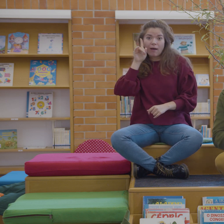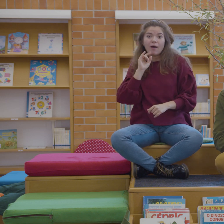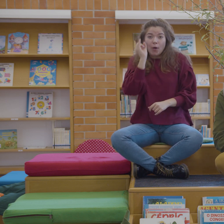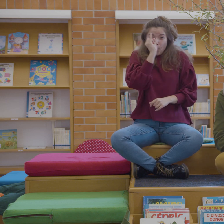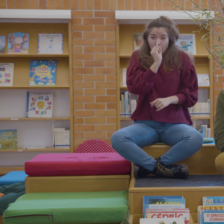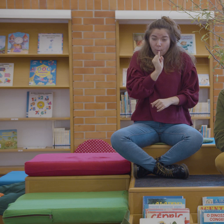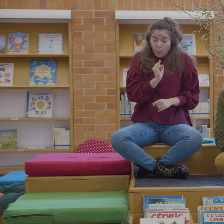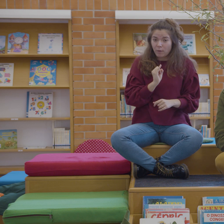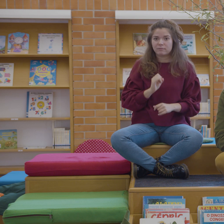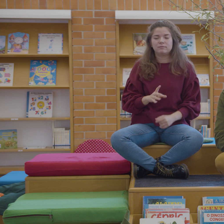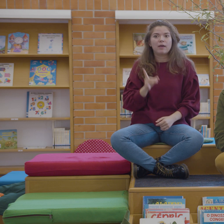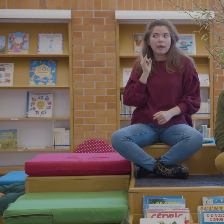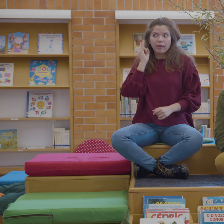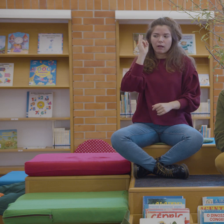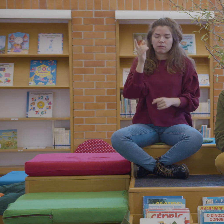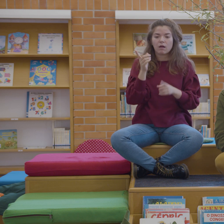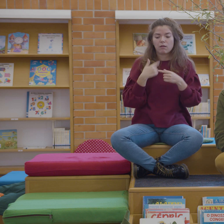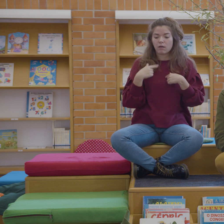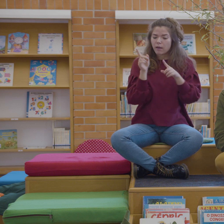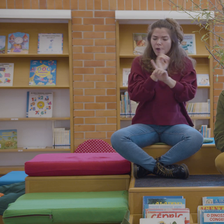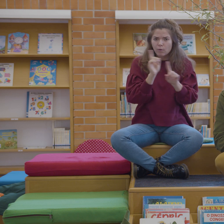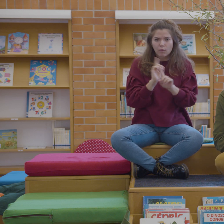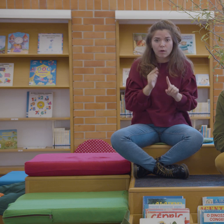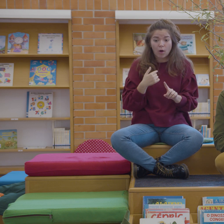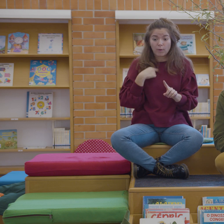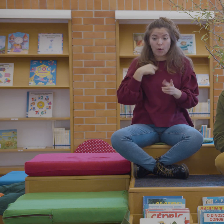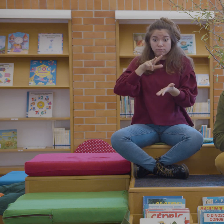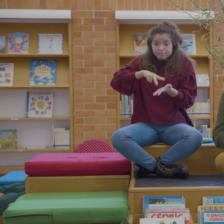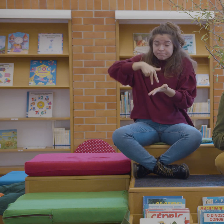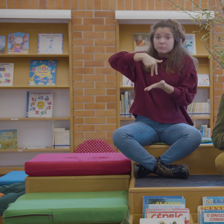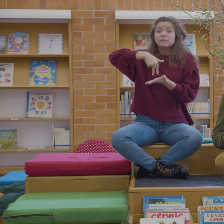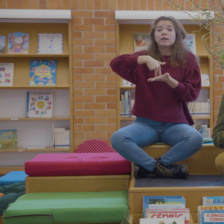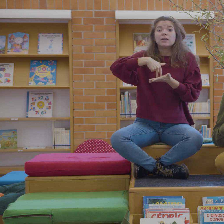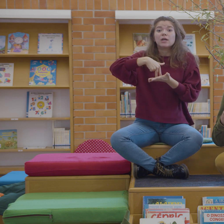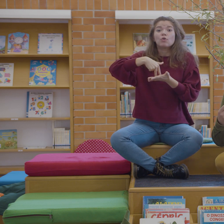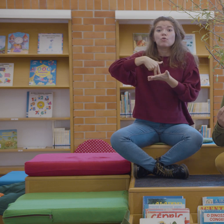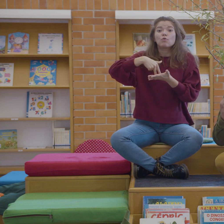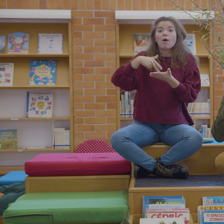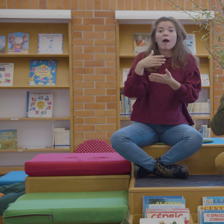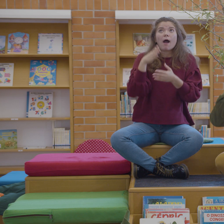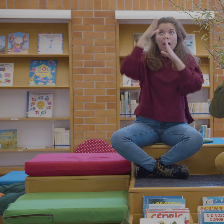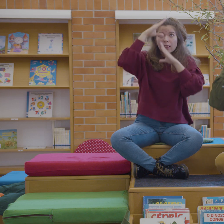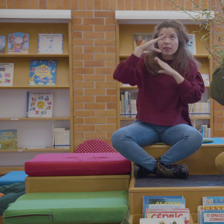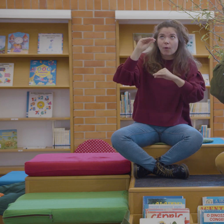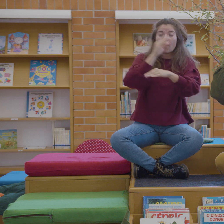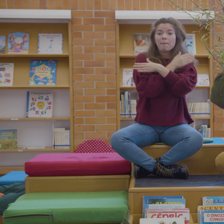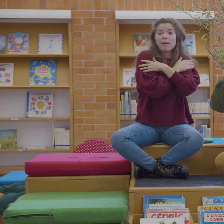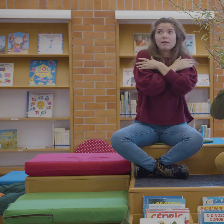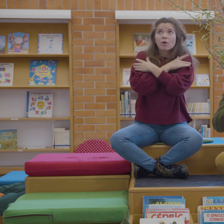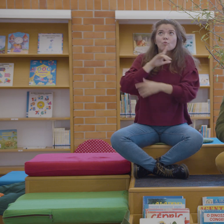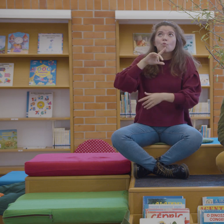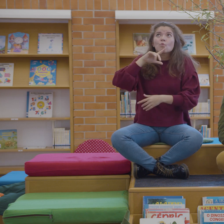fininha. Não, de bicos de pés, Posso é abraçar a